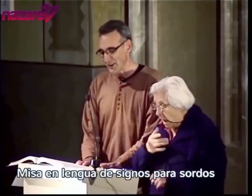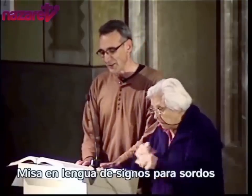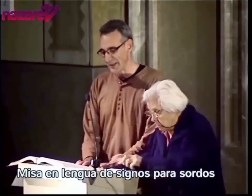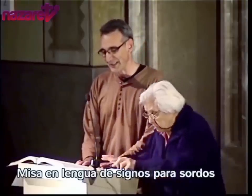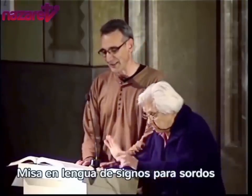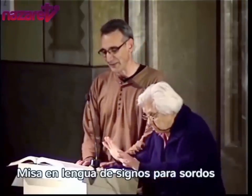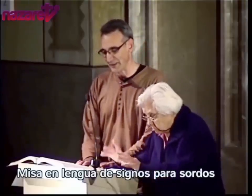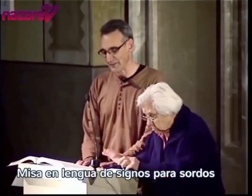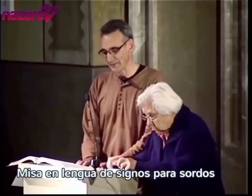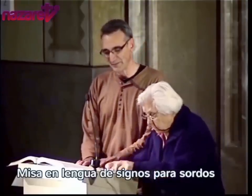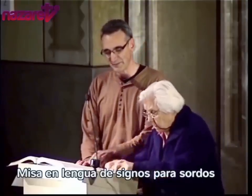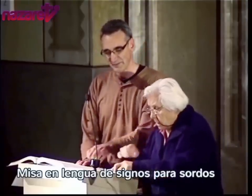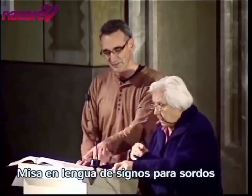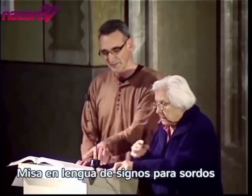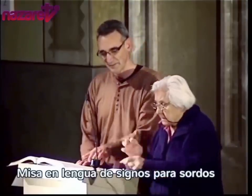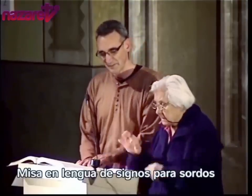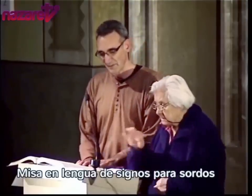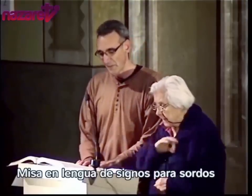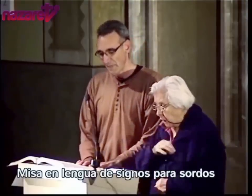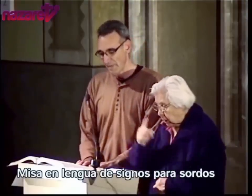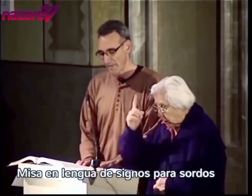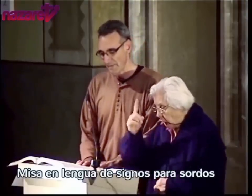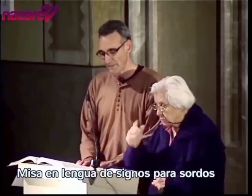Gloria a Dios para siempre.